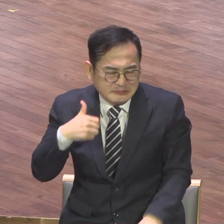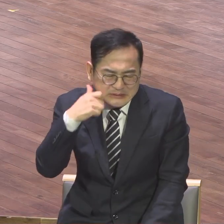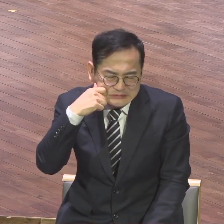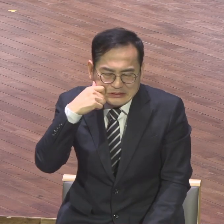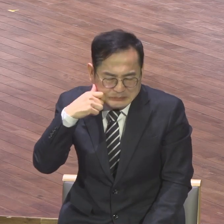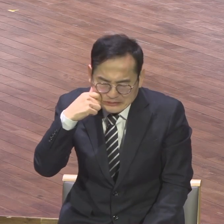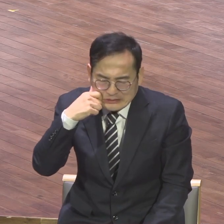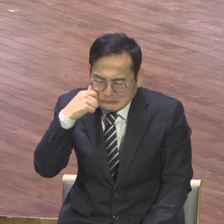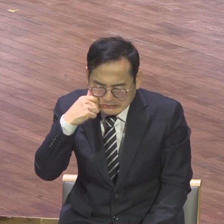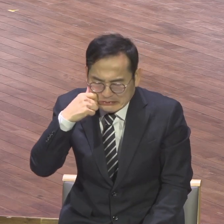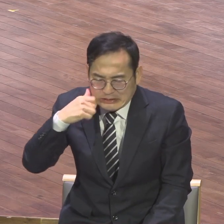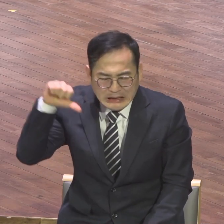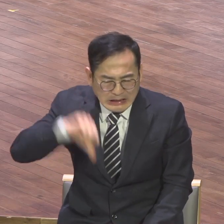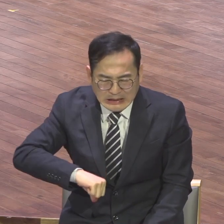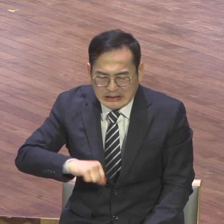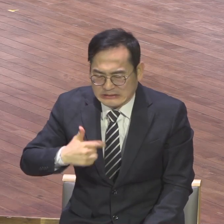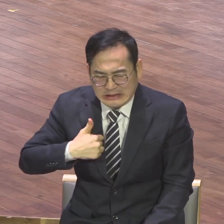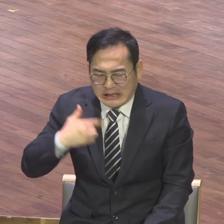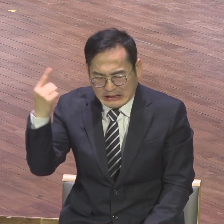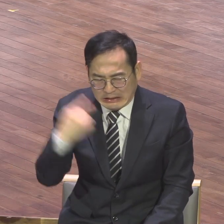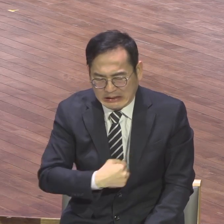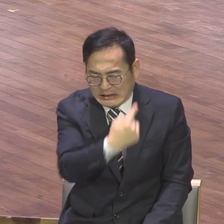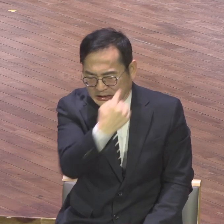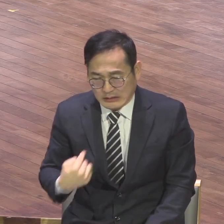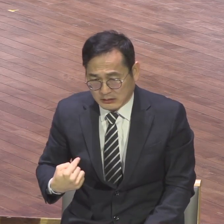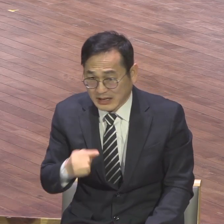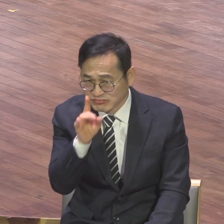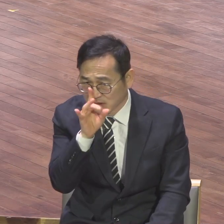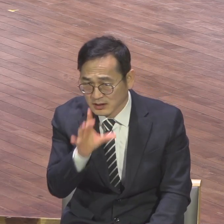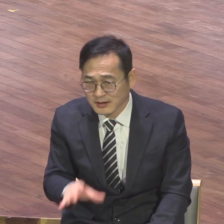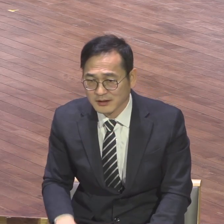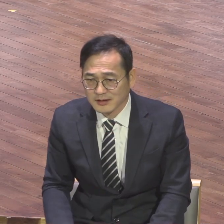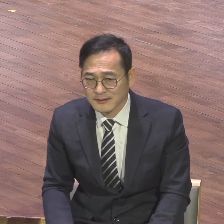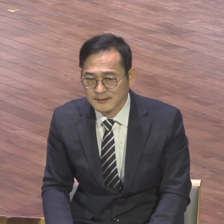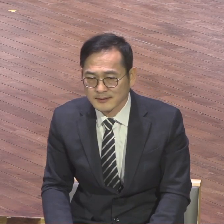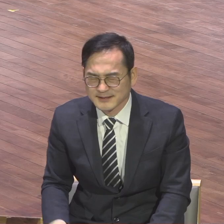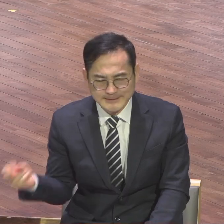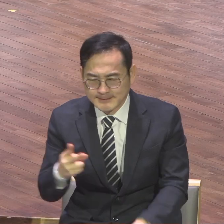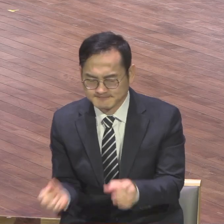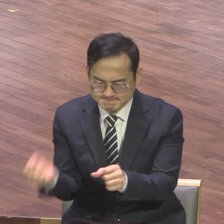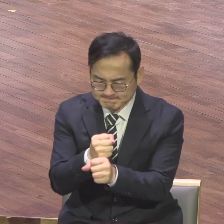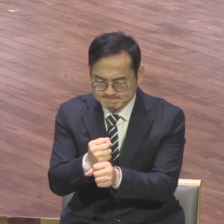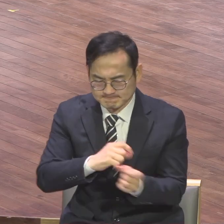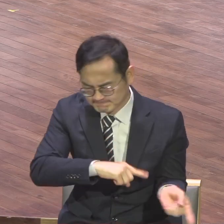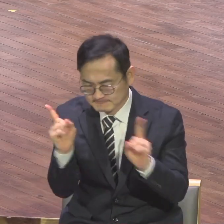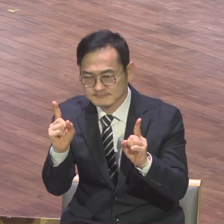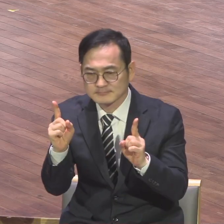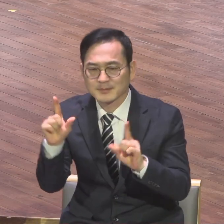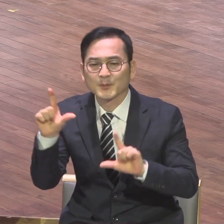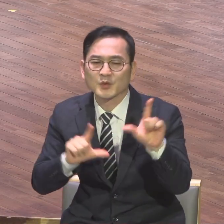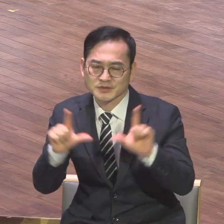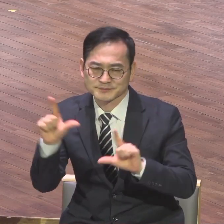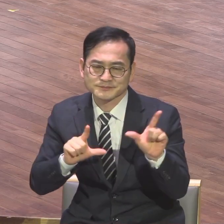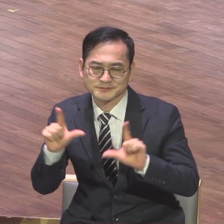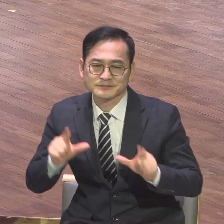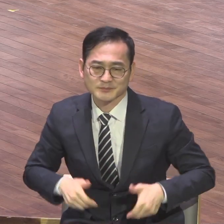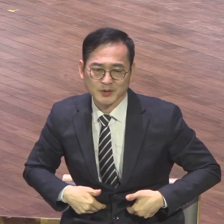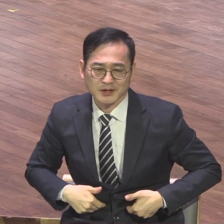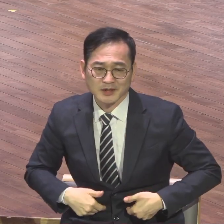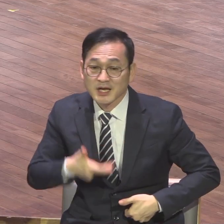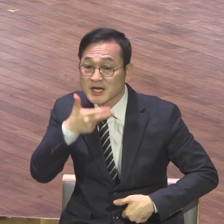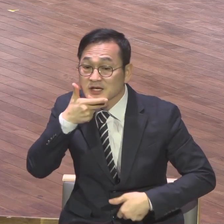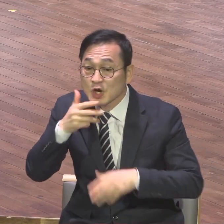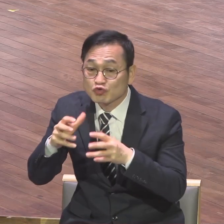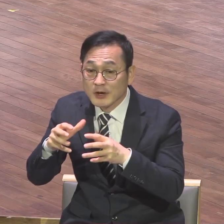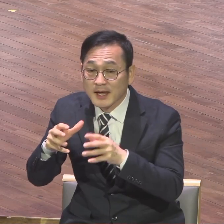다 포기하고 그냥 살면 안 된다는 거예요. 일어났다는 거예요. 다시 일어났다. 복음 가진자의 모습. 영국의 유명한